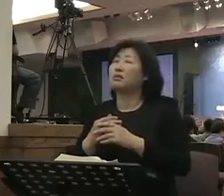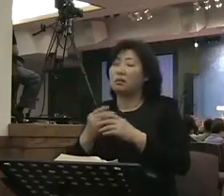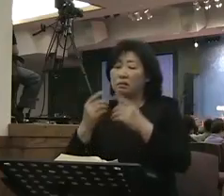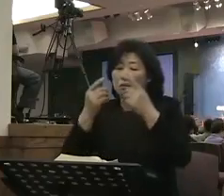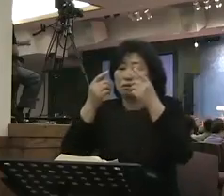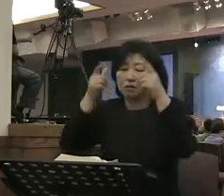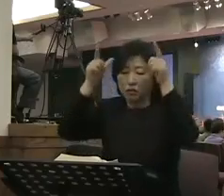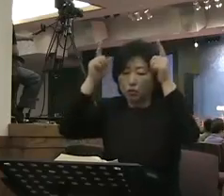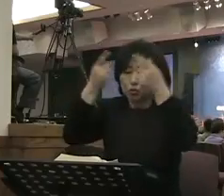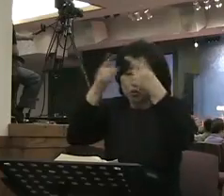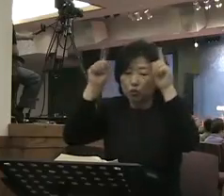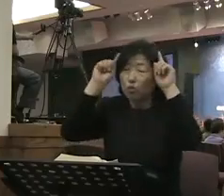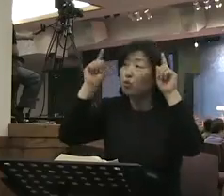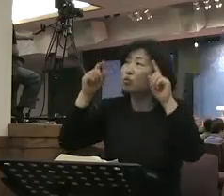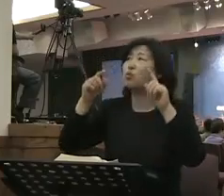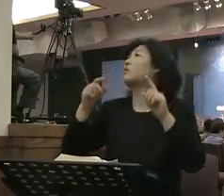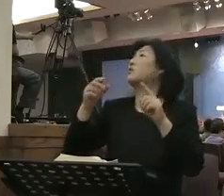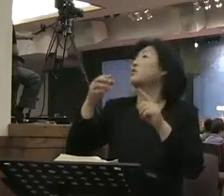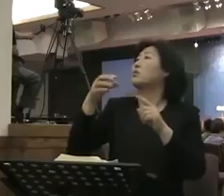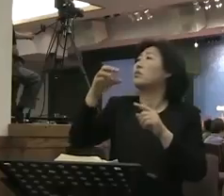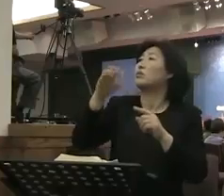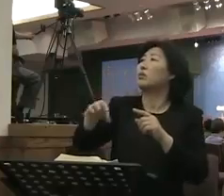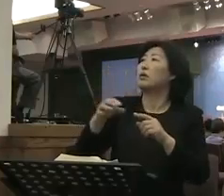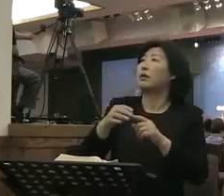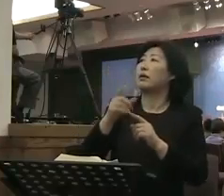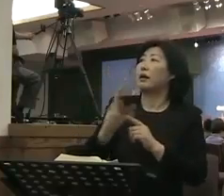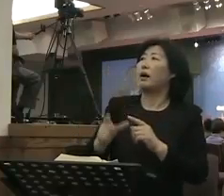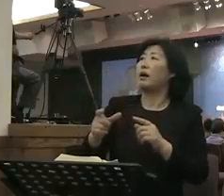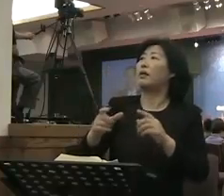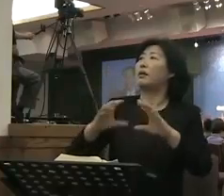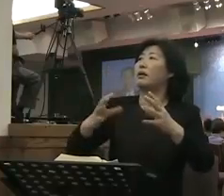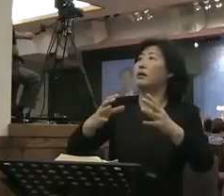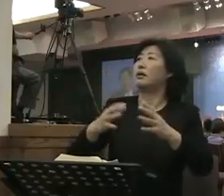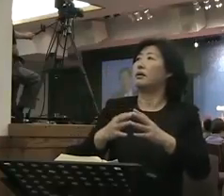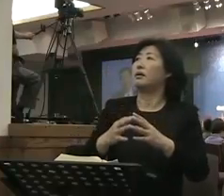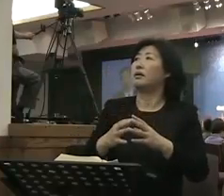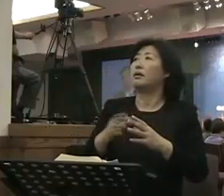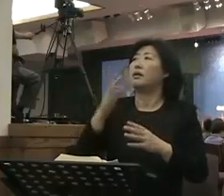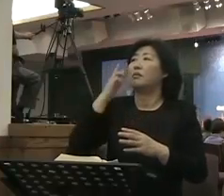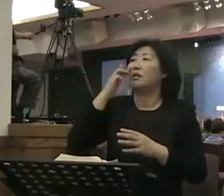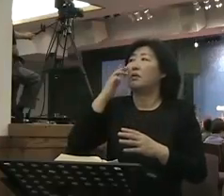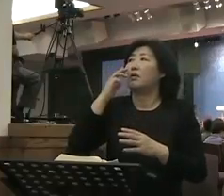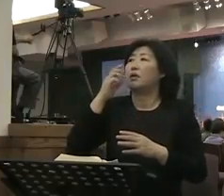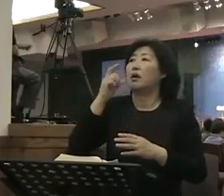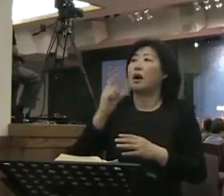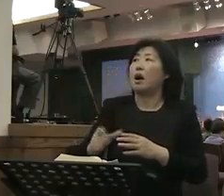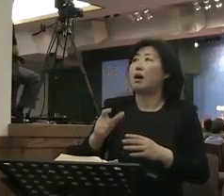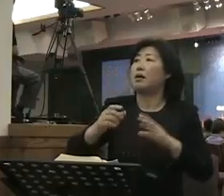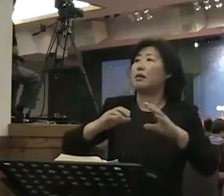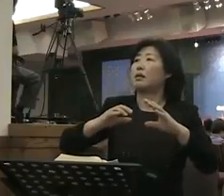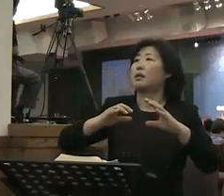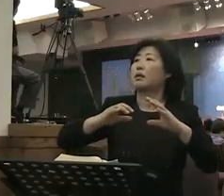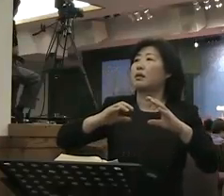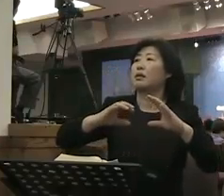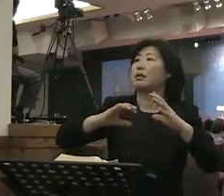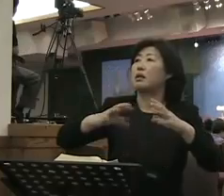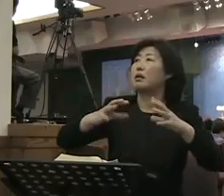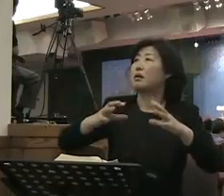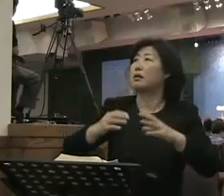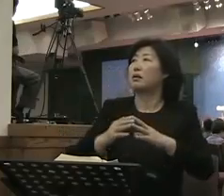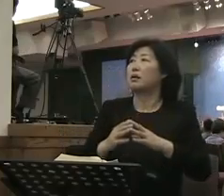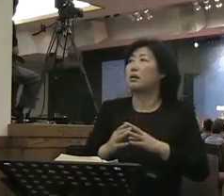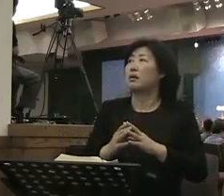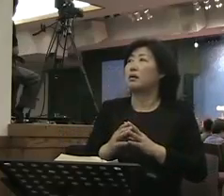국가였습니다. 이 세상에 미국과 함께 유일한 슈퍼파워 네이션이었습니다. 거인과